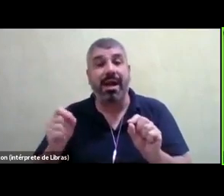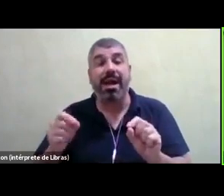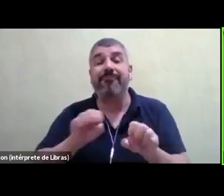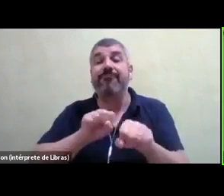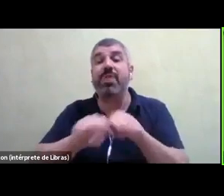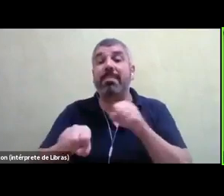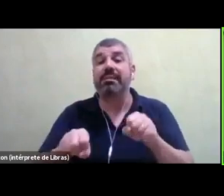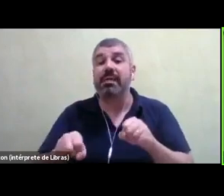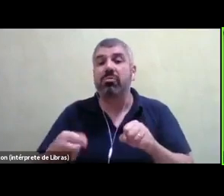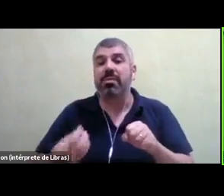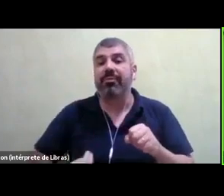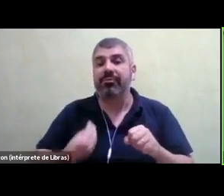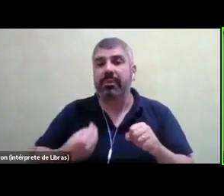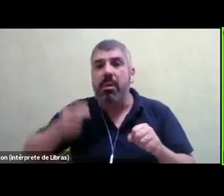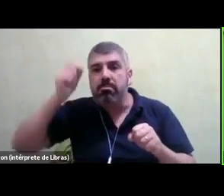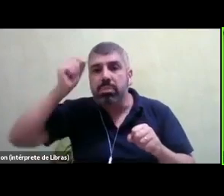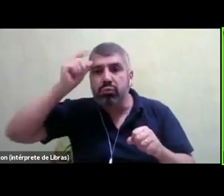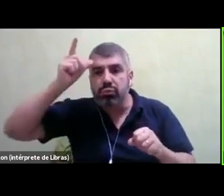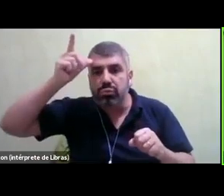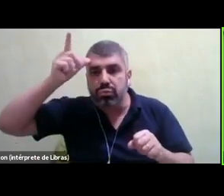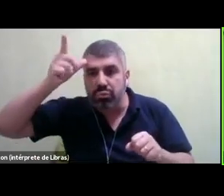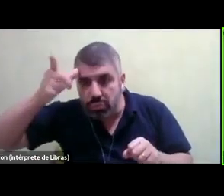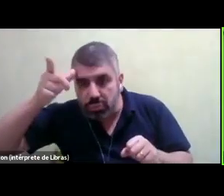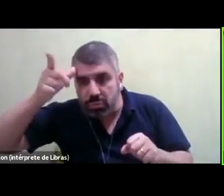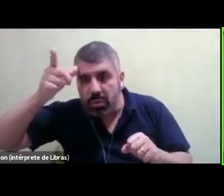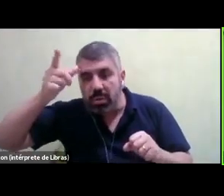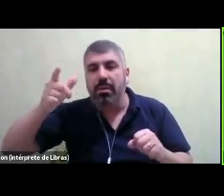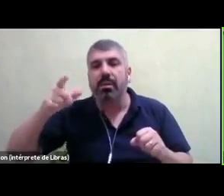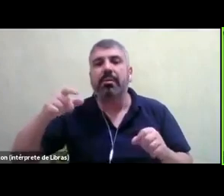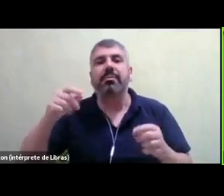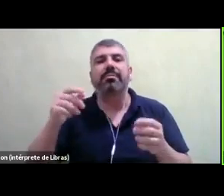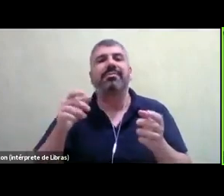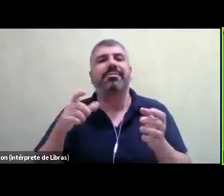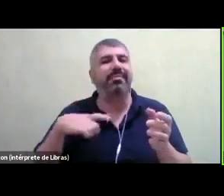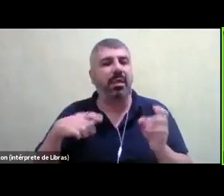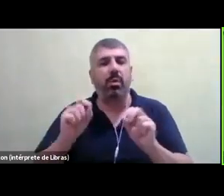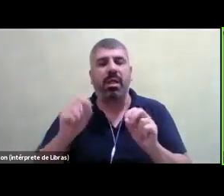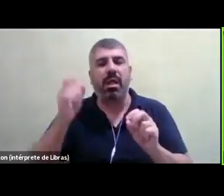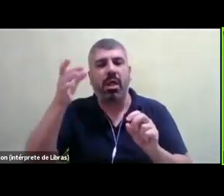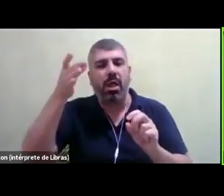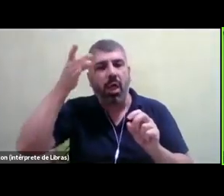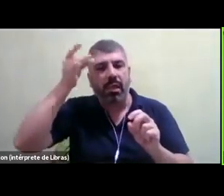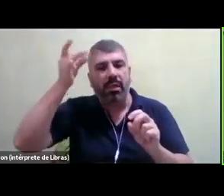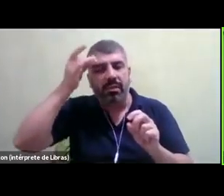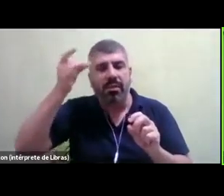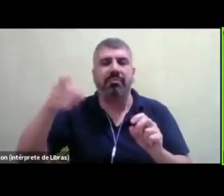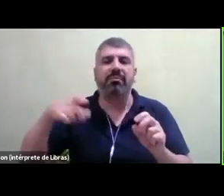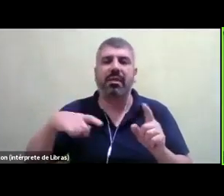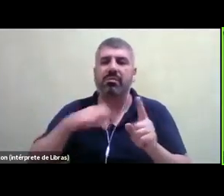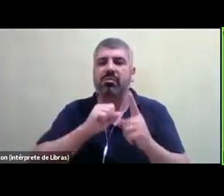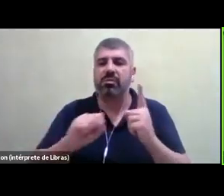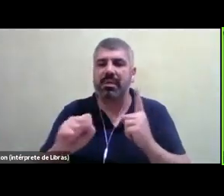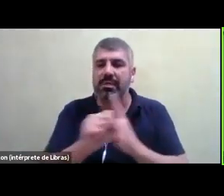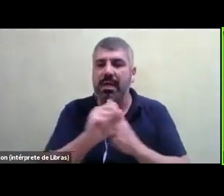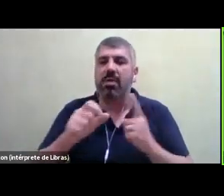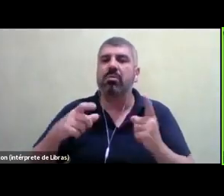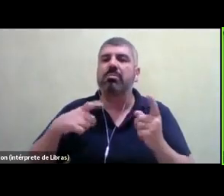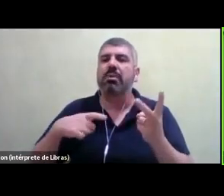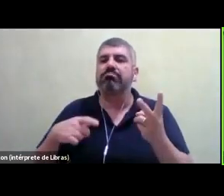né? E isso envolve aspectos cognitivos, sociais,